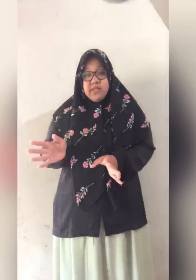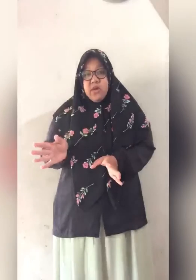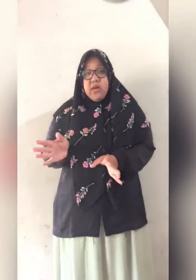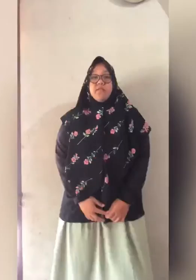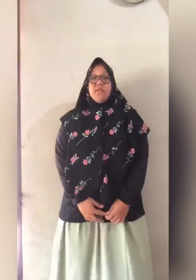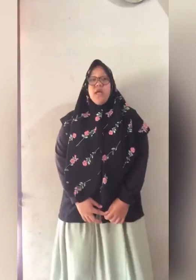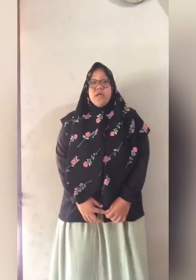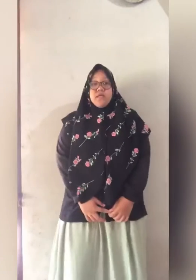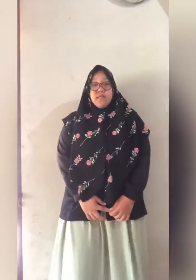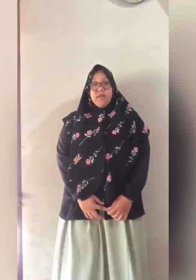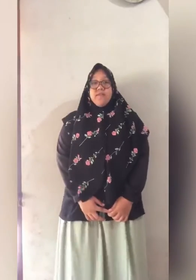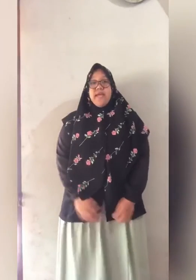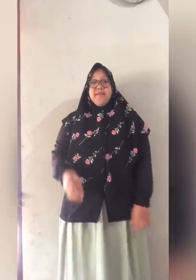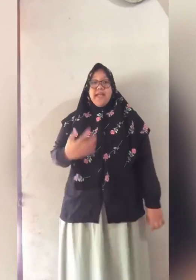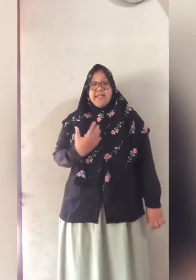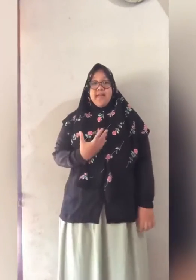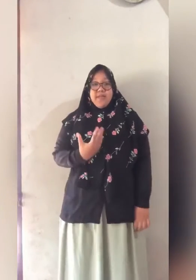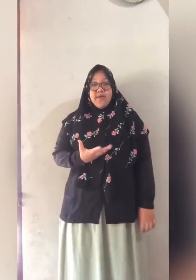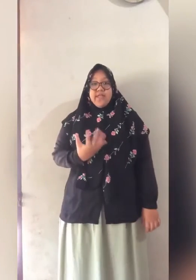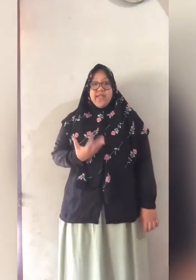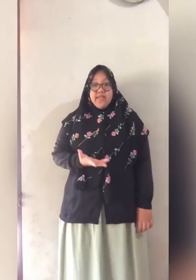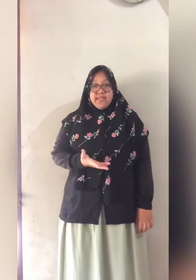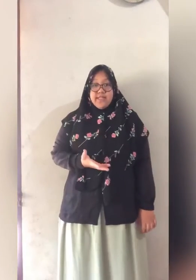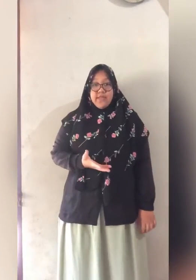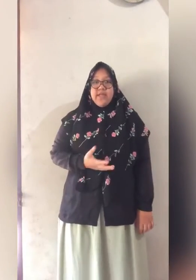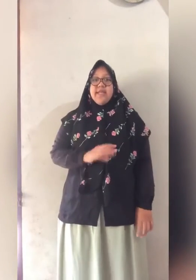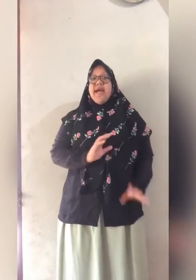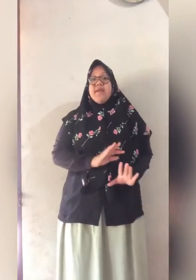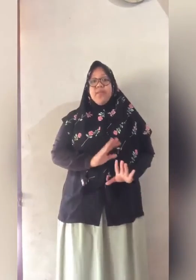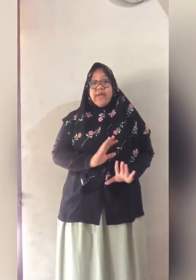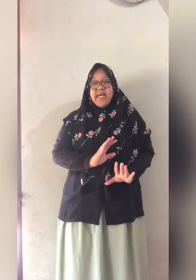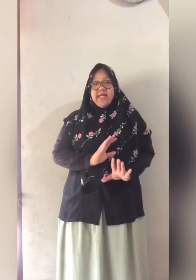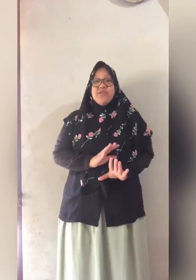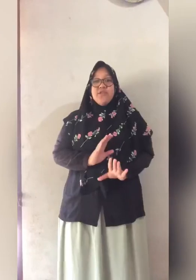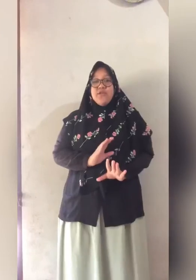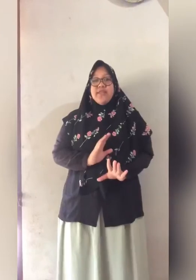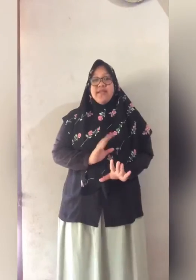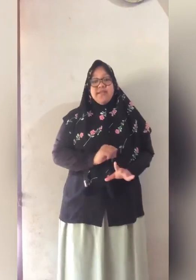Transistor. Sebelum saya menjelaskan lebih jauh tentang transistor, saya akan memperlihatkan contoh transistor.